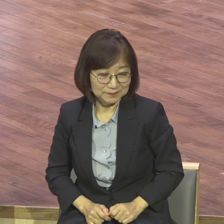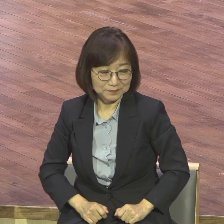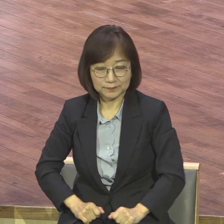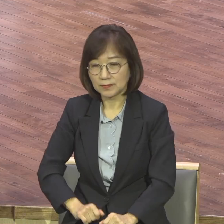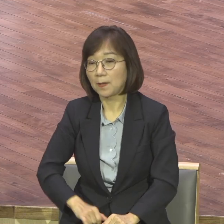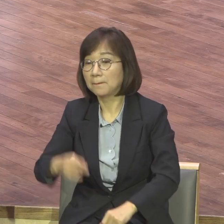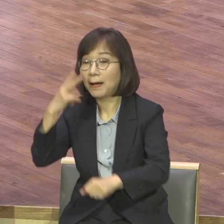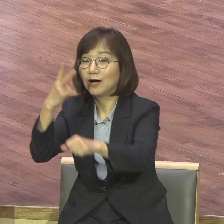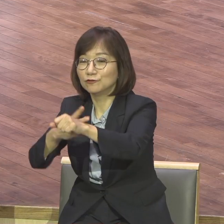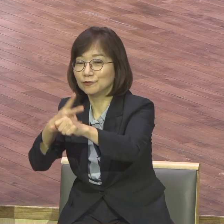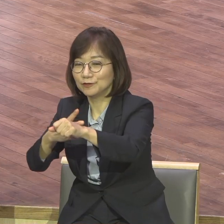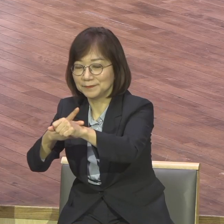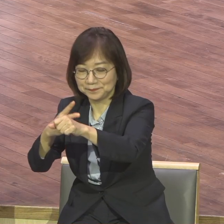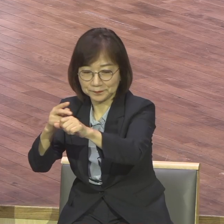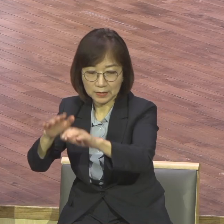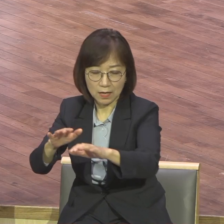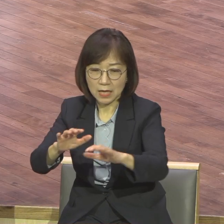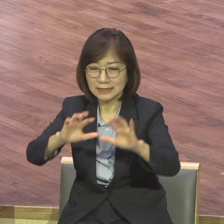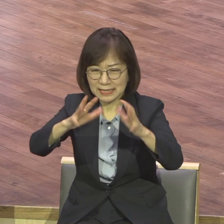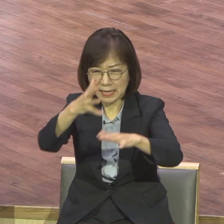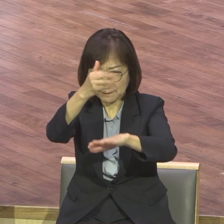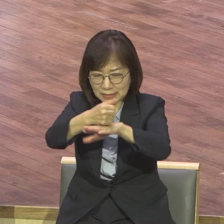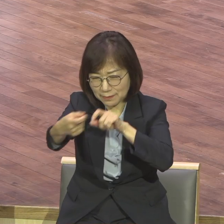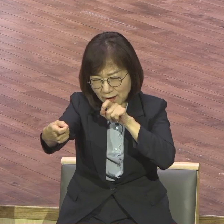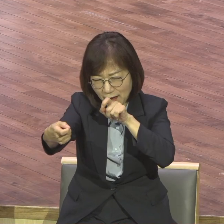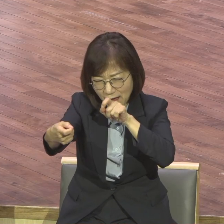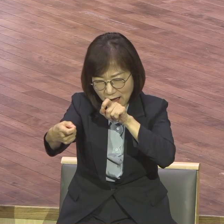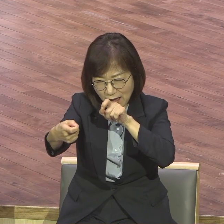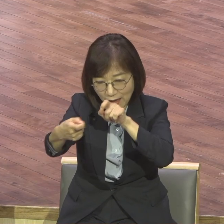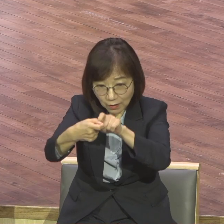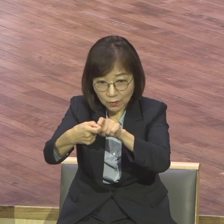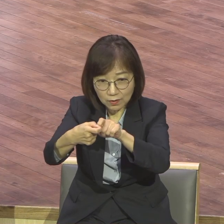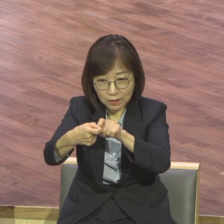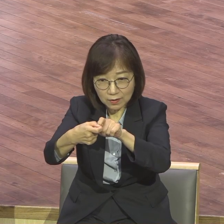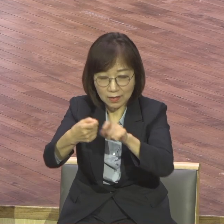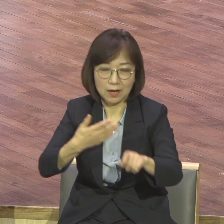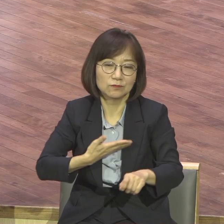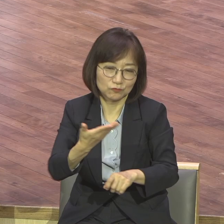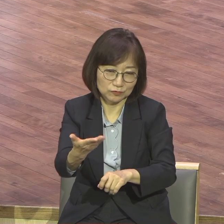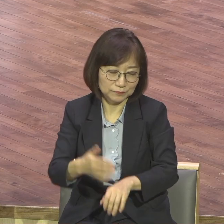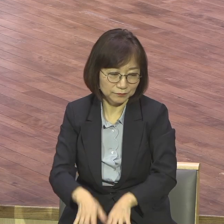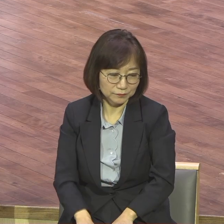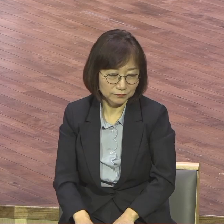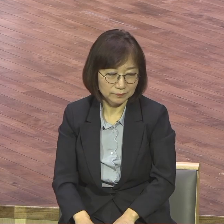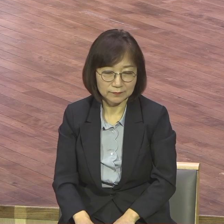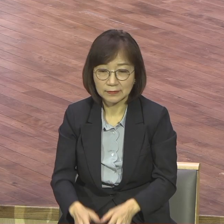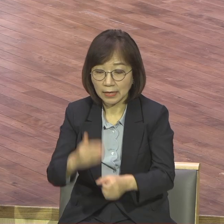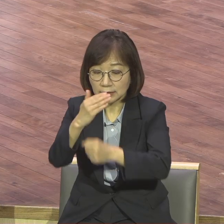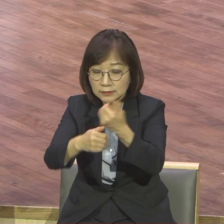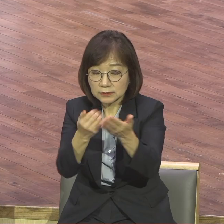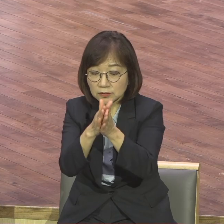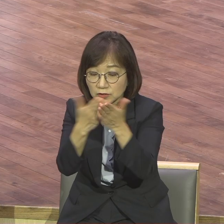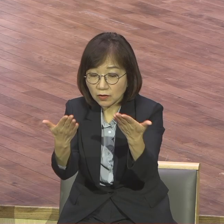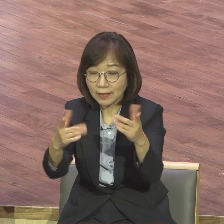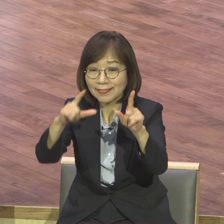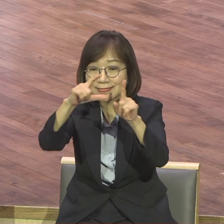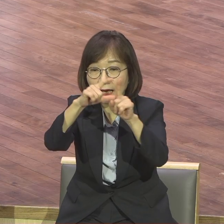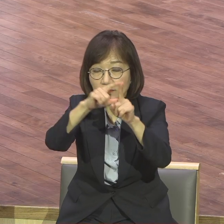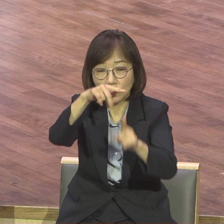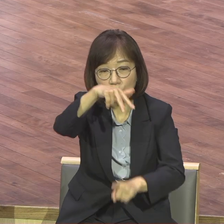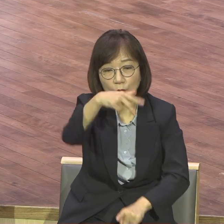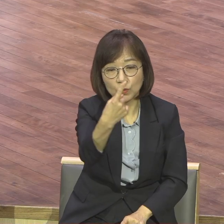사도 바울은 우리에게 종말이 가까우고 있다는 사실을 밝히고 있습니다. 성경 보면 종말이란